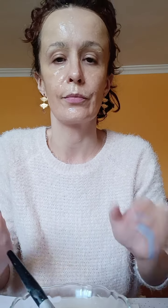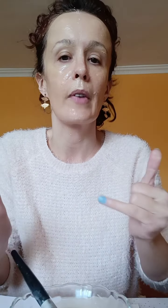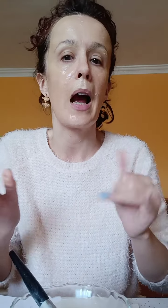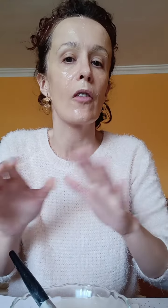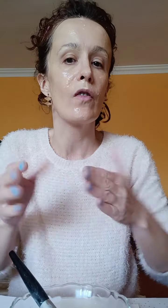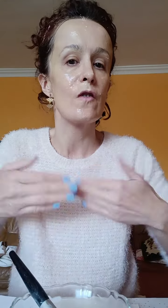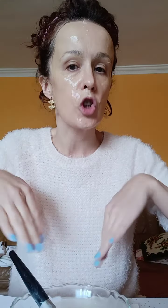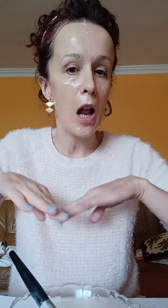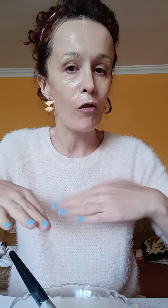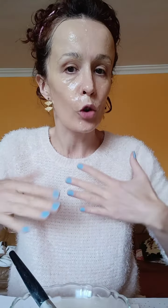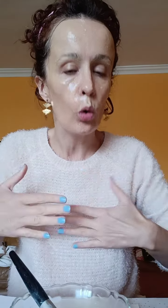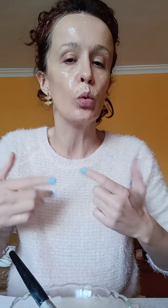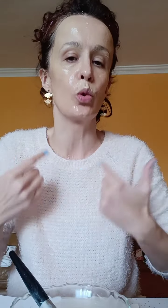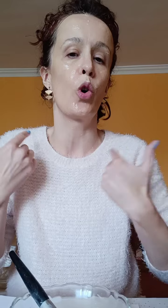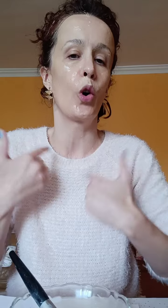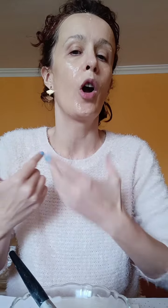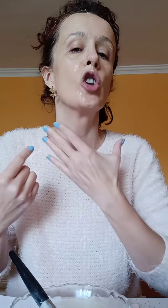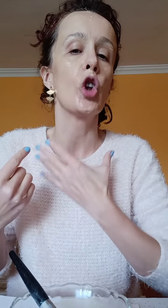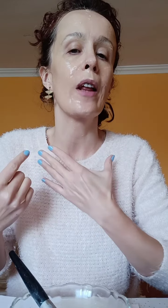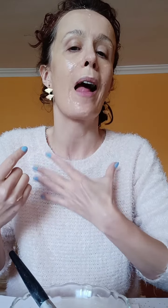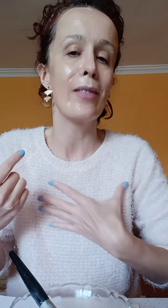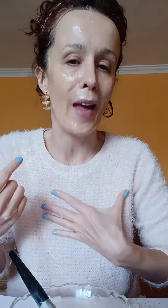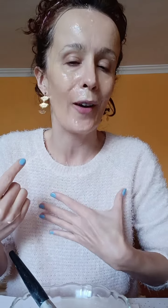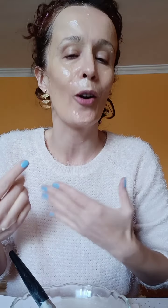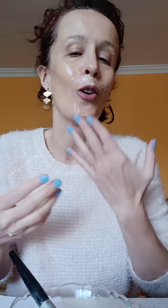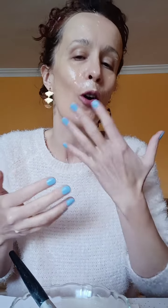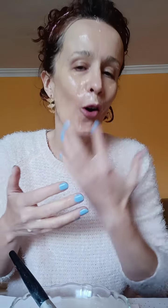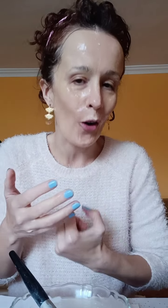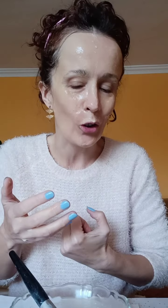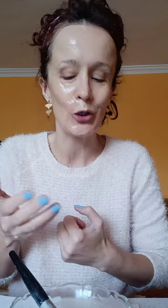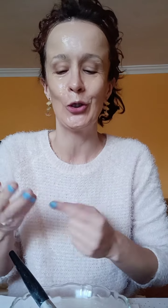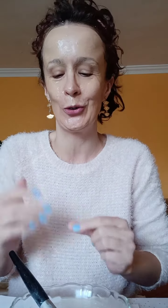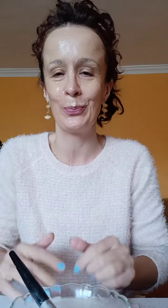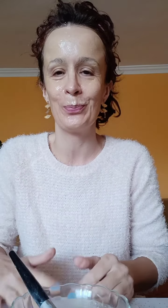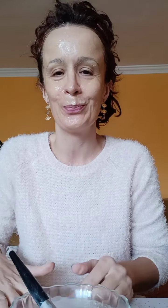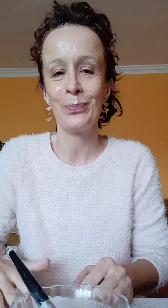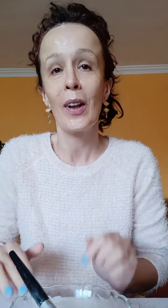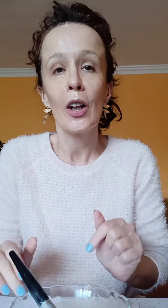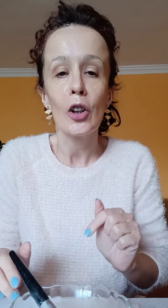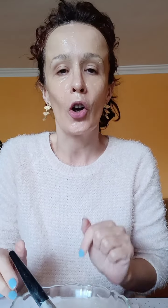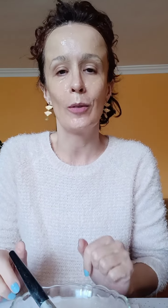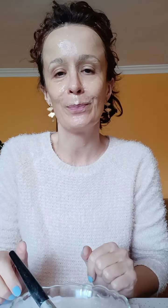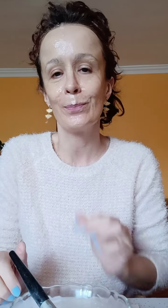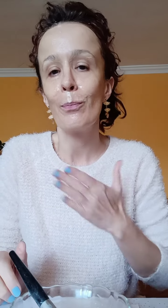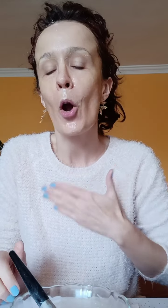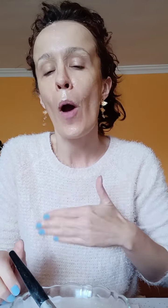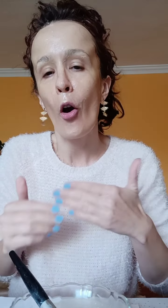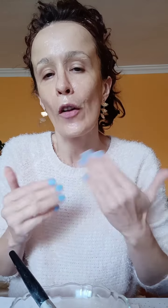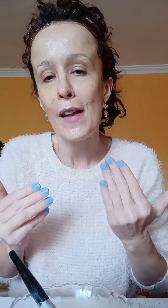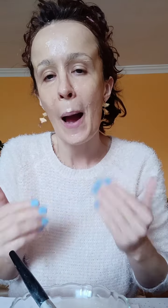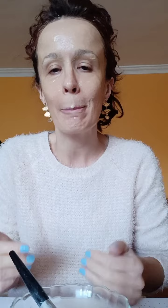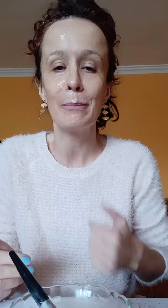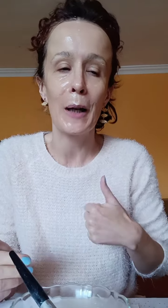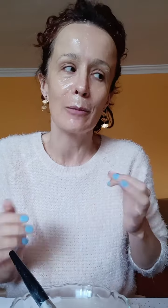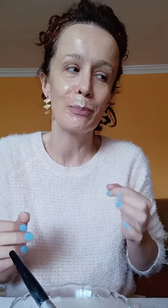Jak szlafroku, to przyjadę kosy. No, miłego dnia, ja